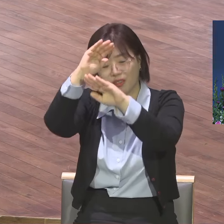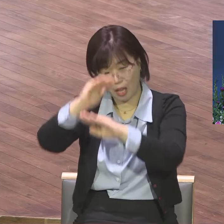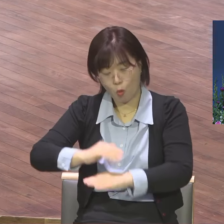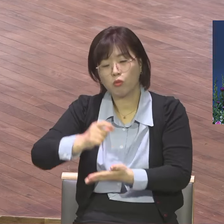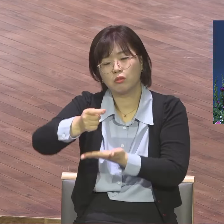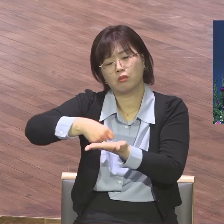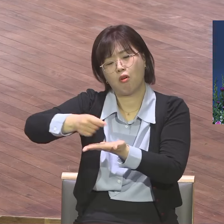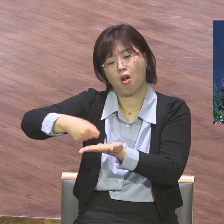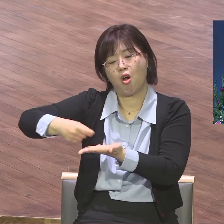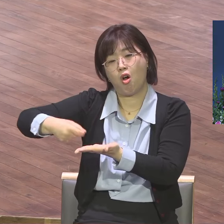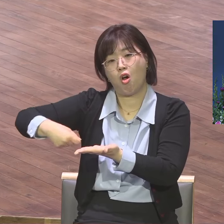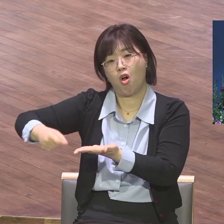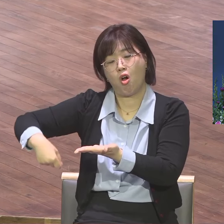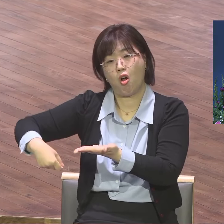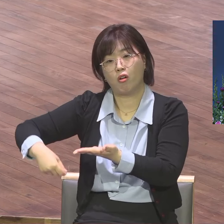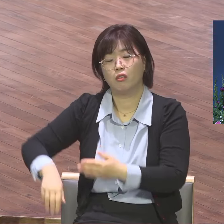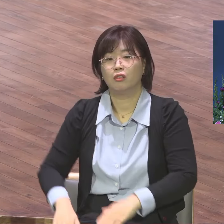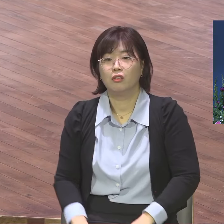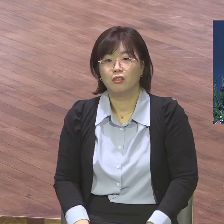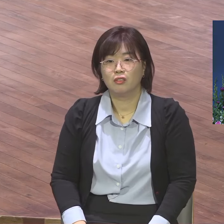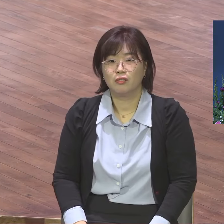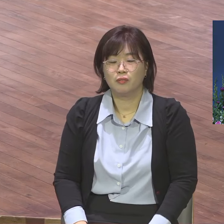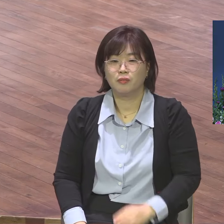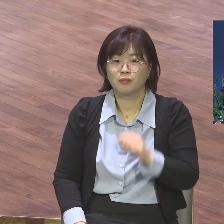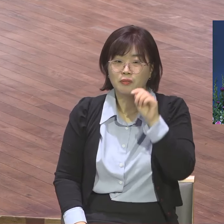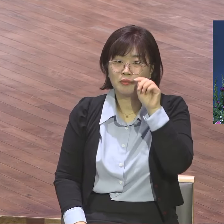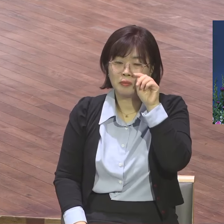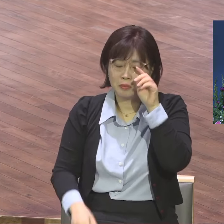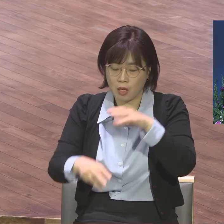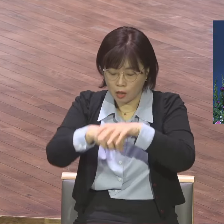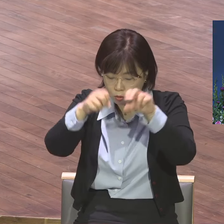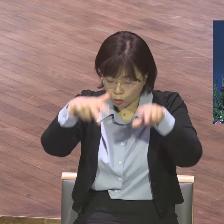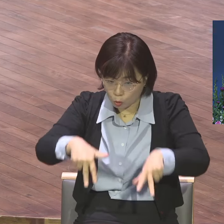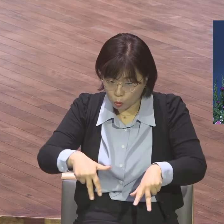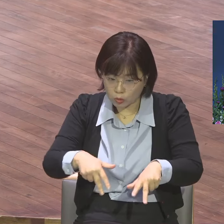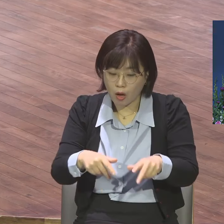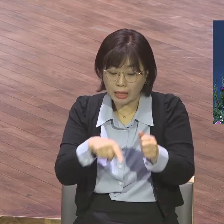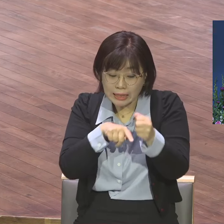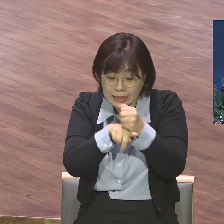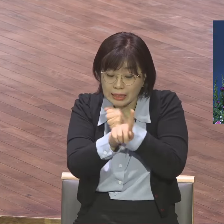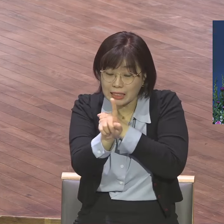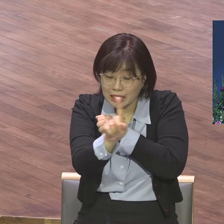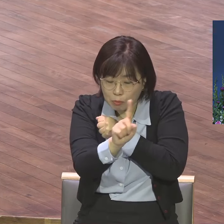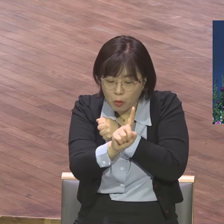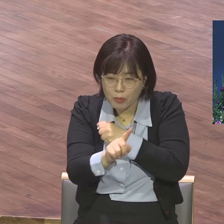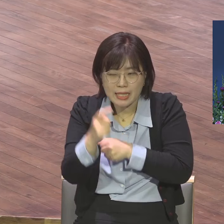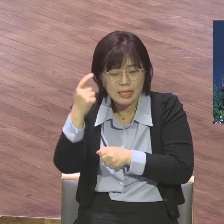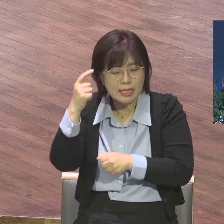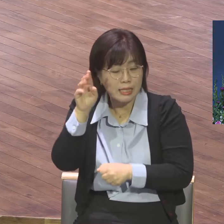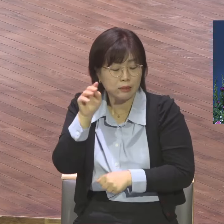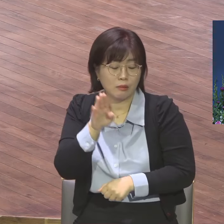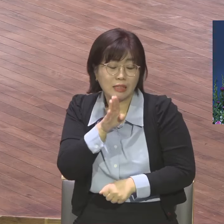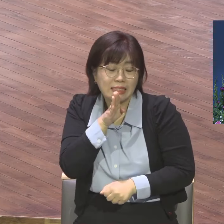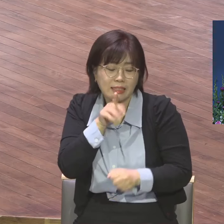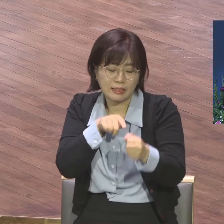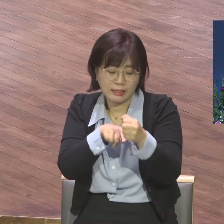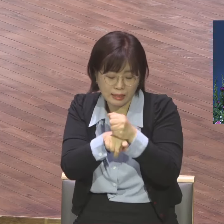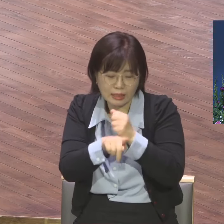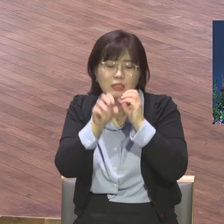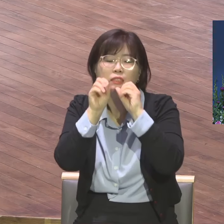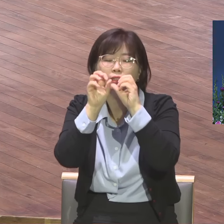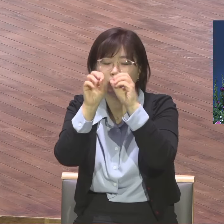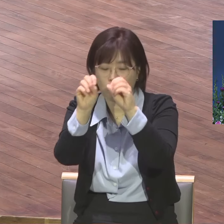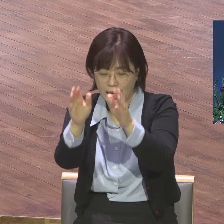전도서는 진리를 전하는 책이라고 하는 뜻인데 전도자라는 이 말에서 유래가 되었습니다.